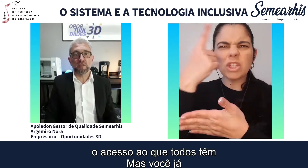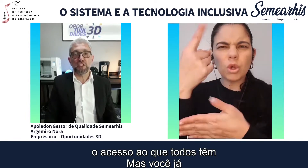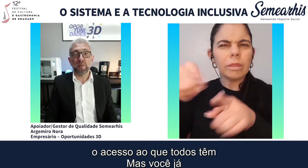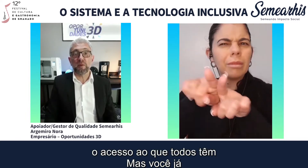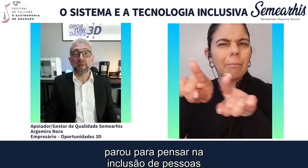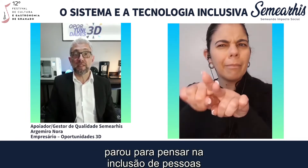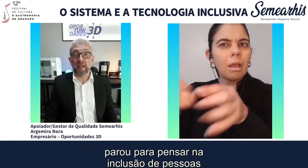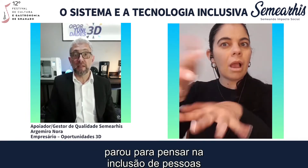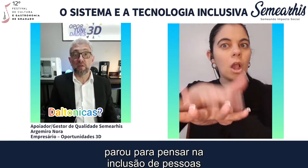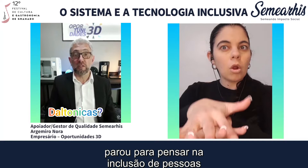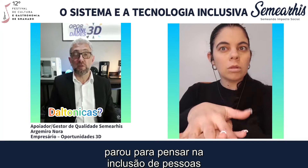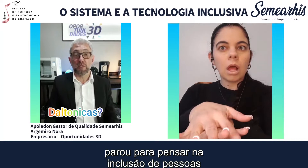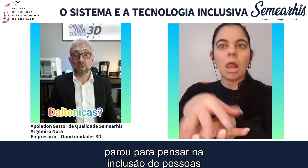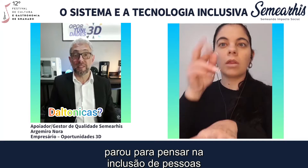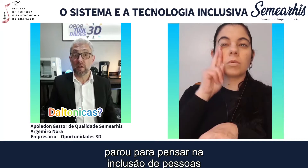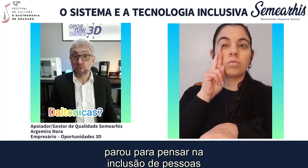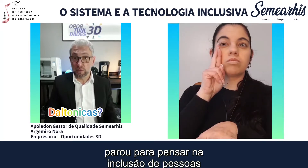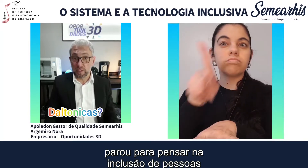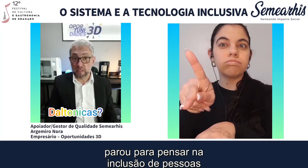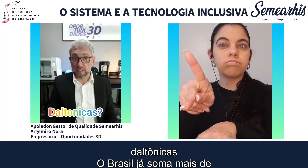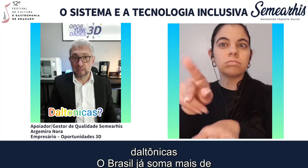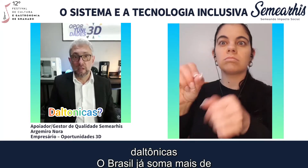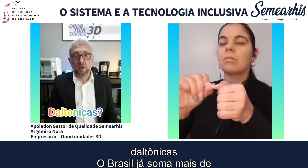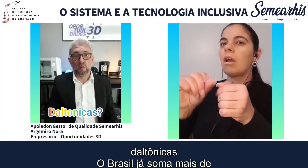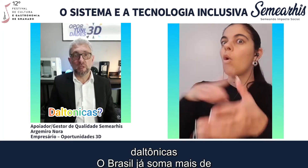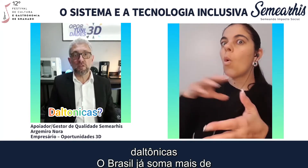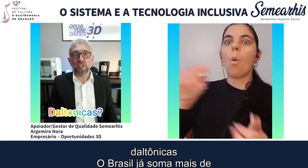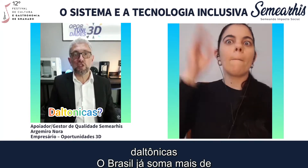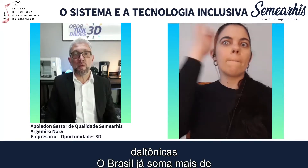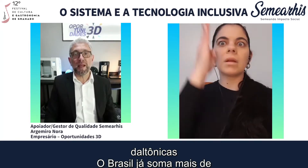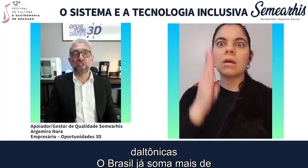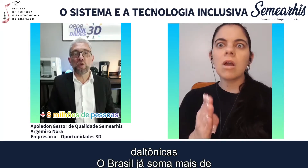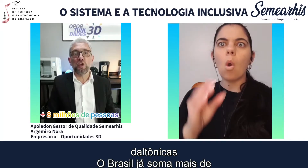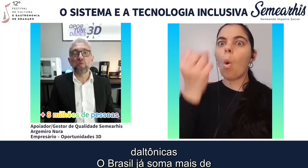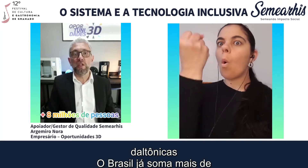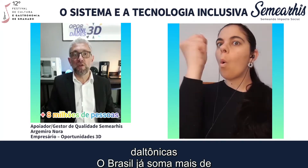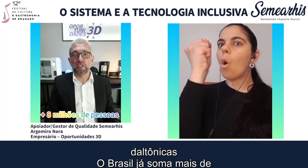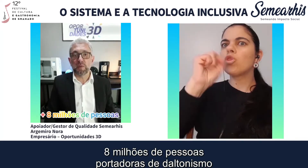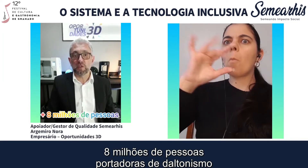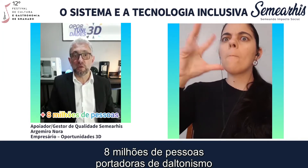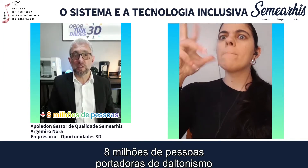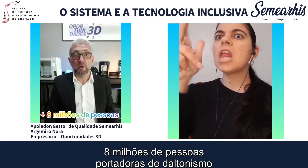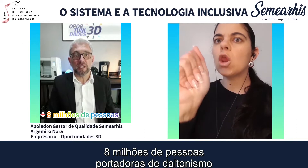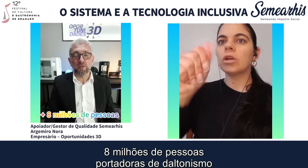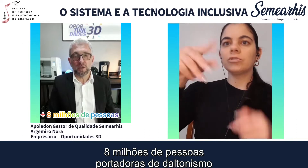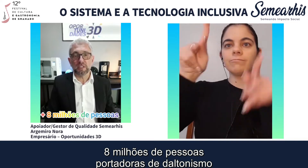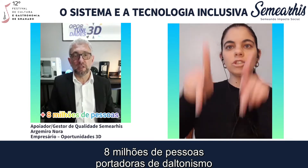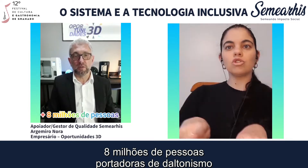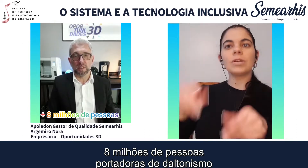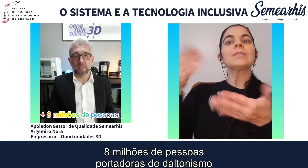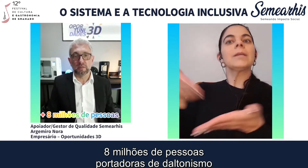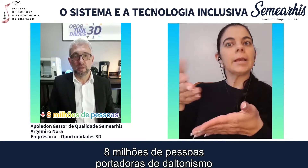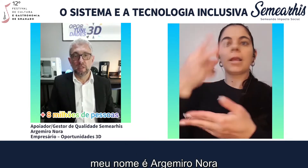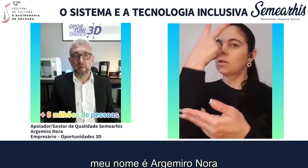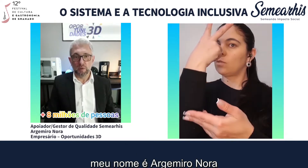Mas você já parou para pensar na inclusão de pessoas daltônicas? O Brasil já soma mais de 8 milhões de pessoas portadoras de